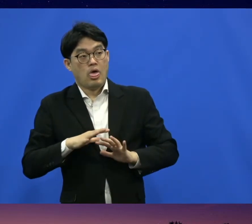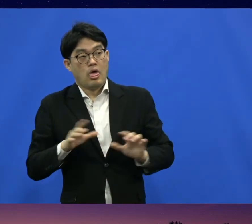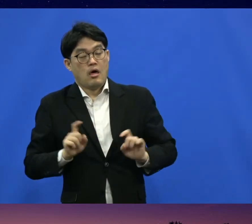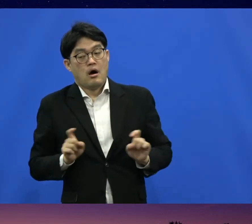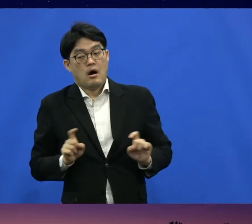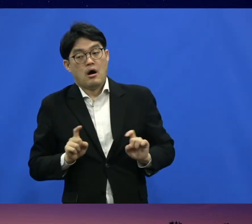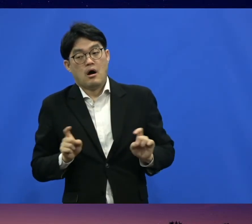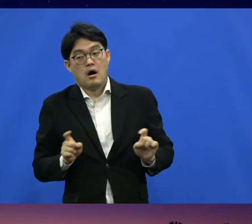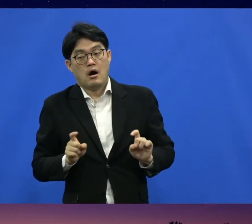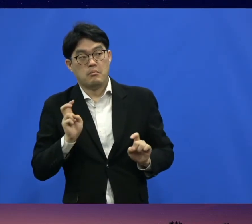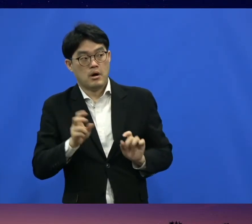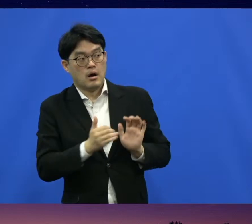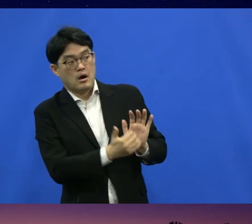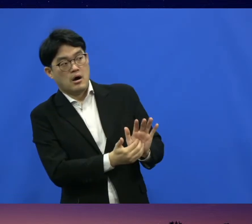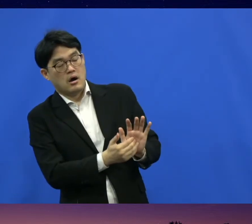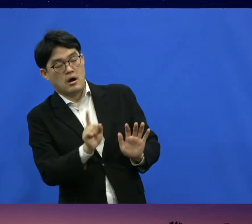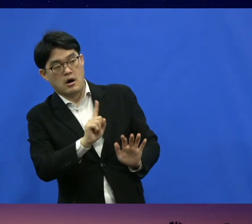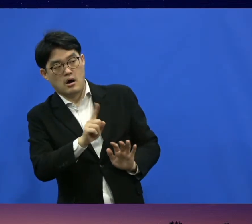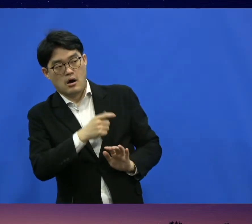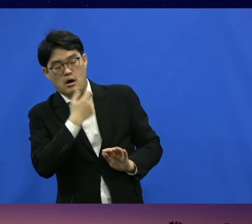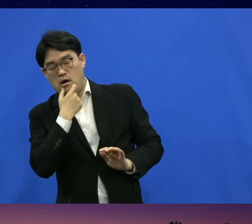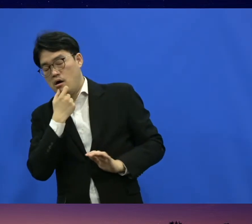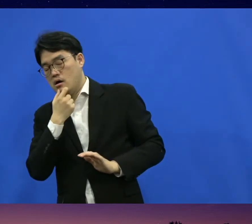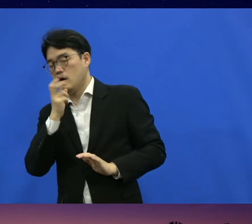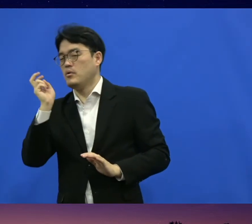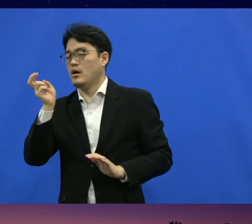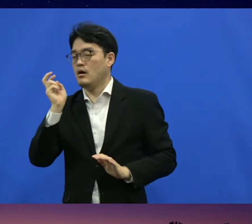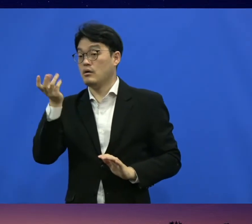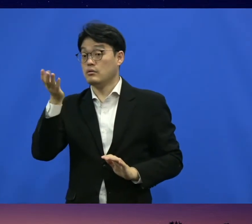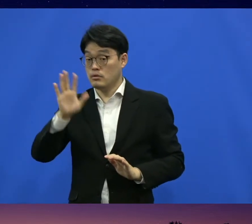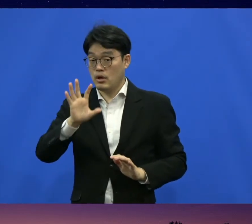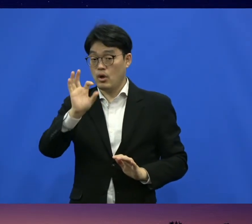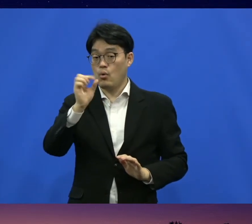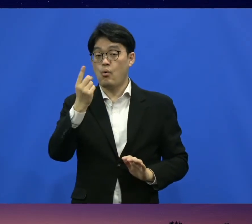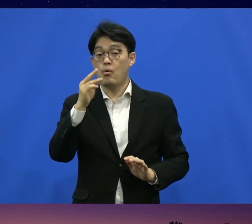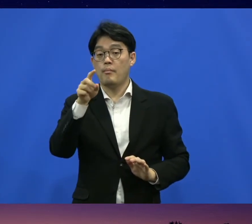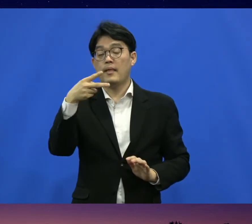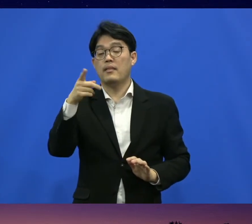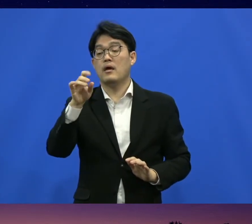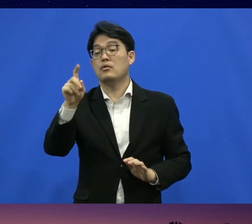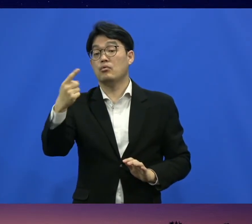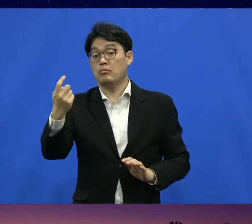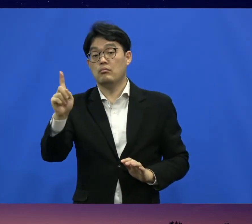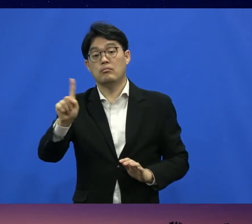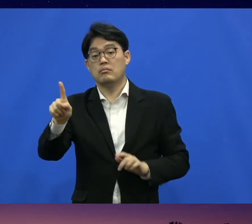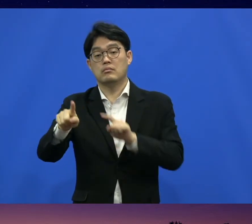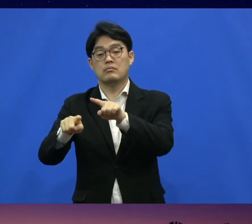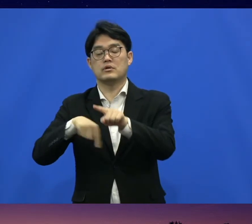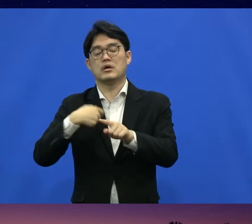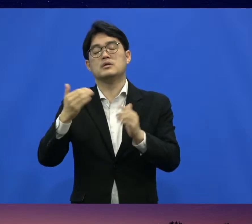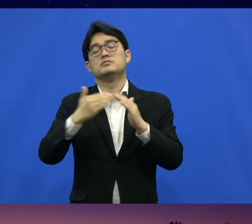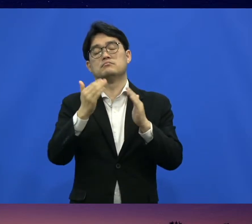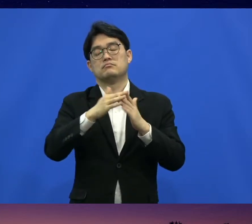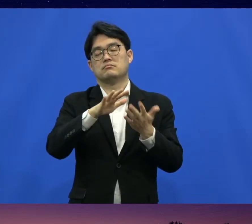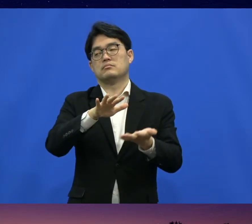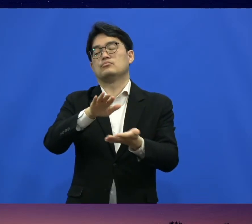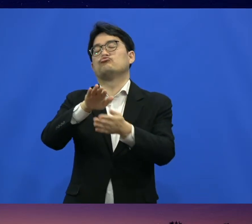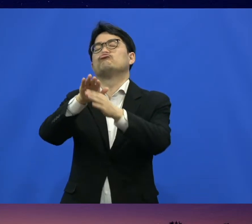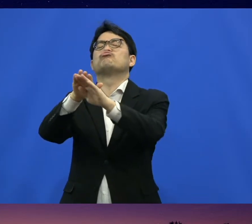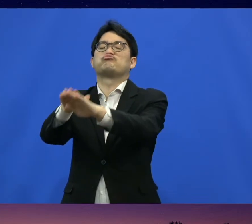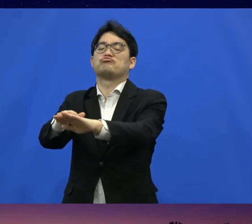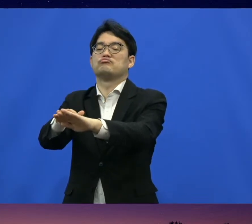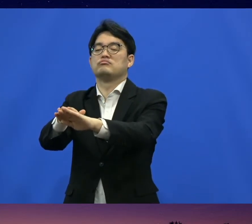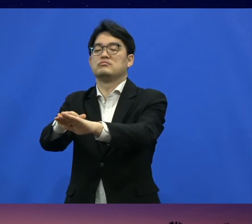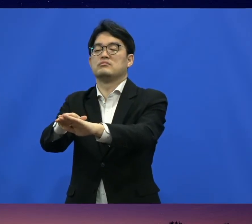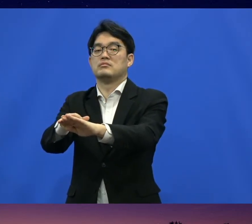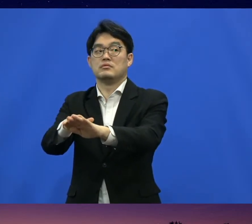오벳에돔은 그 법궤를 자기의 집으로 들여요. 사실 이 법궤는 두려움의 상징이란 말이에요.